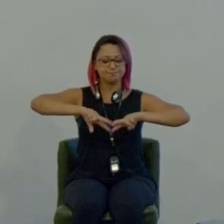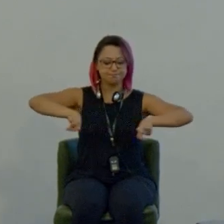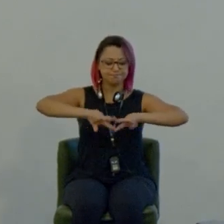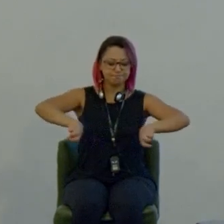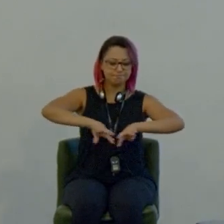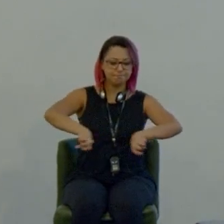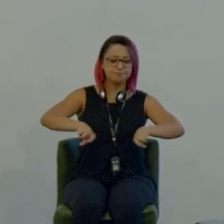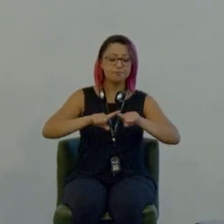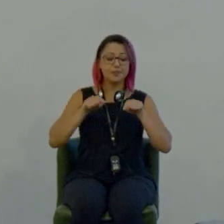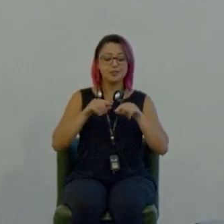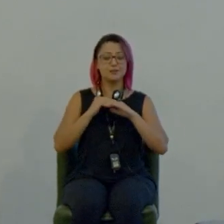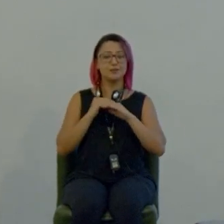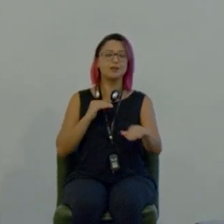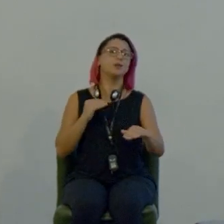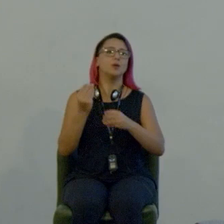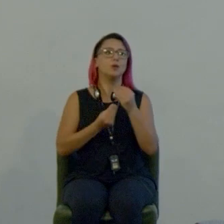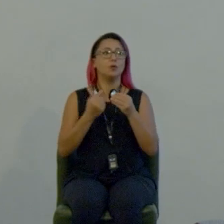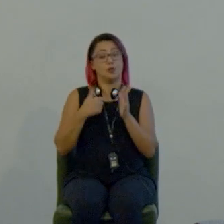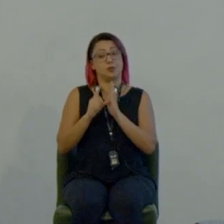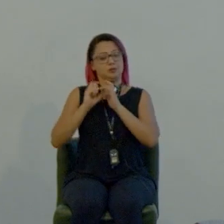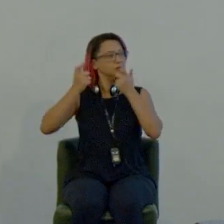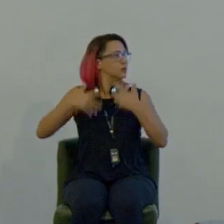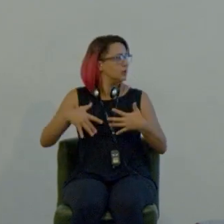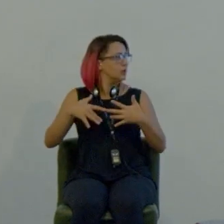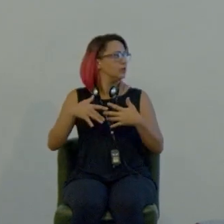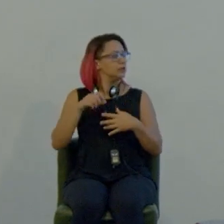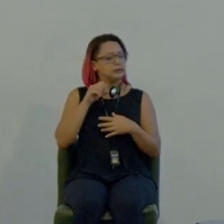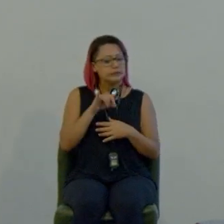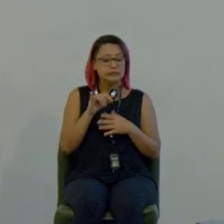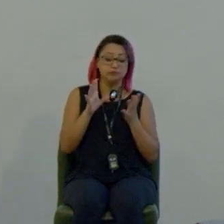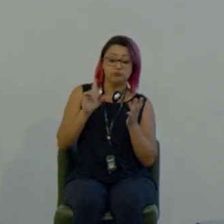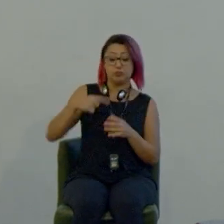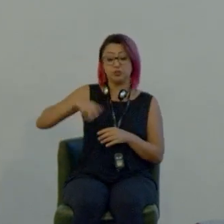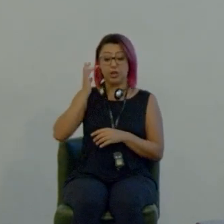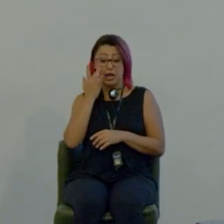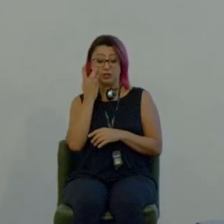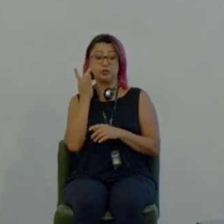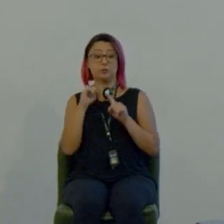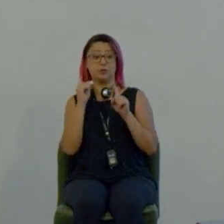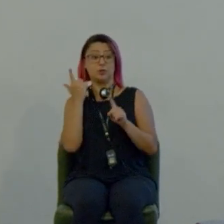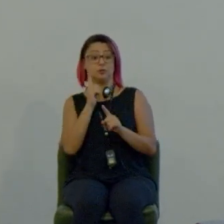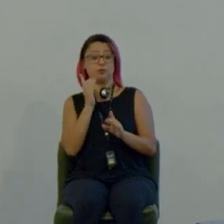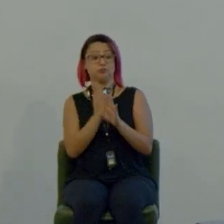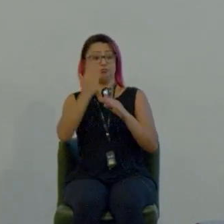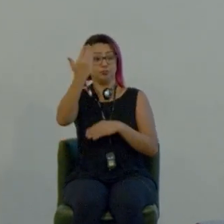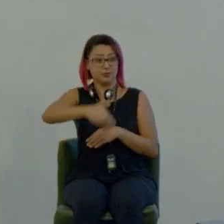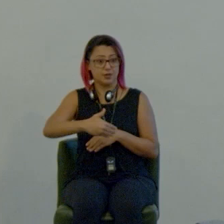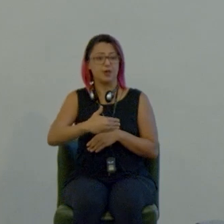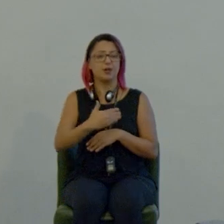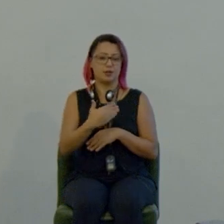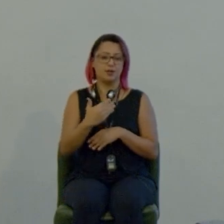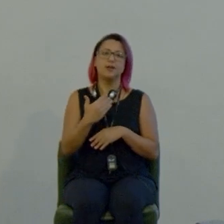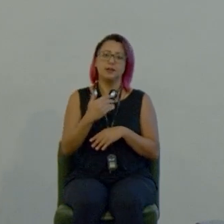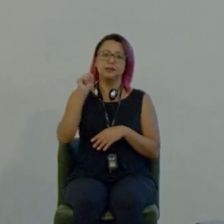longo do tempo, que esse padrão de hiperdominância ao qual me referi, se essa hipótese estiver correta, reforça aquela ideia que eu trouxe no começo da minha